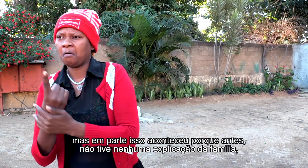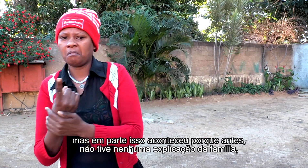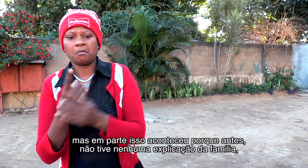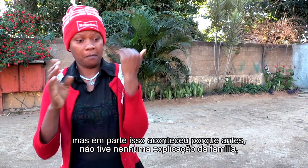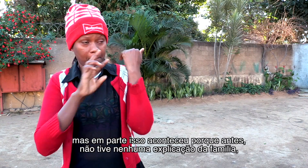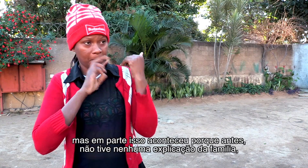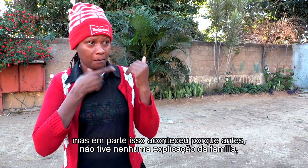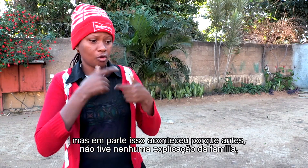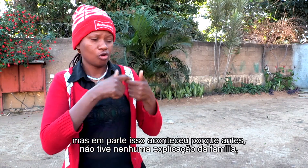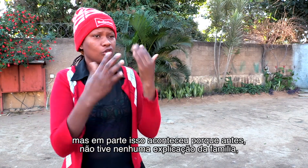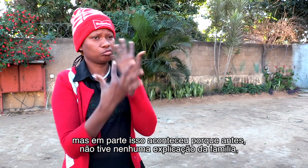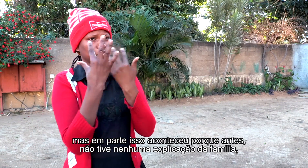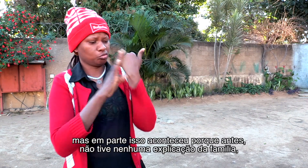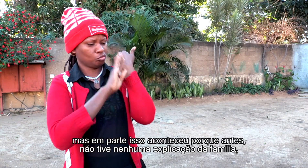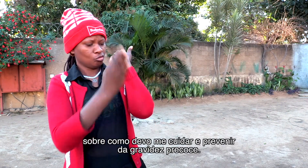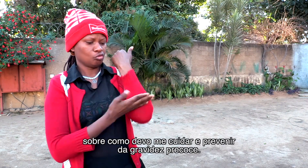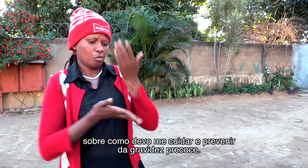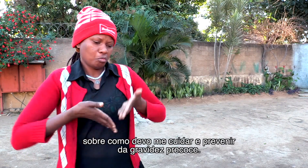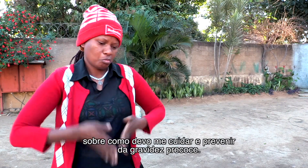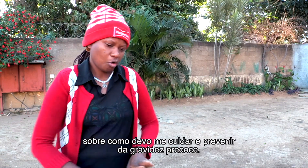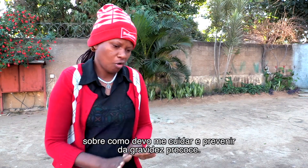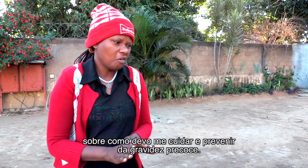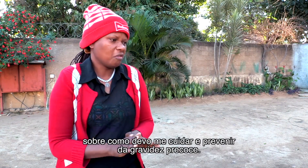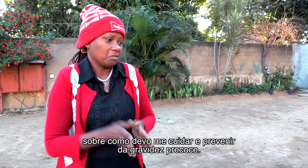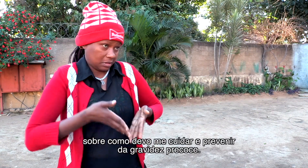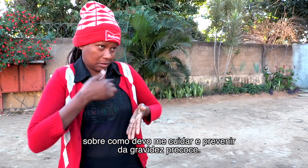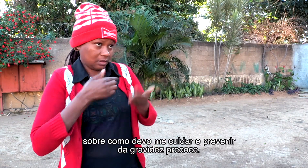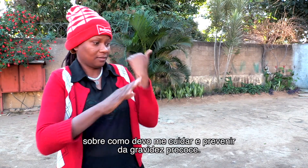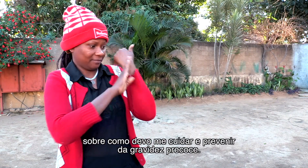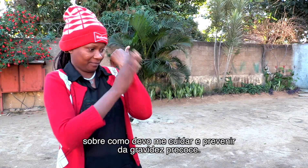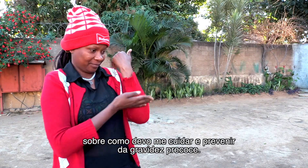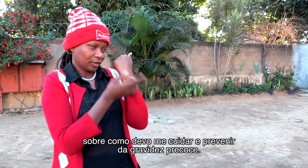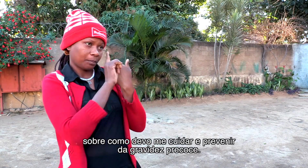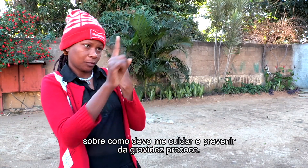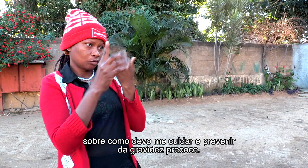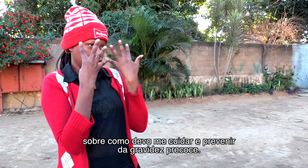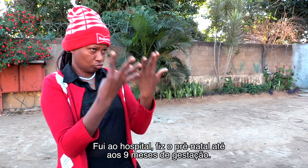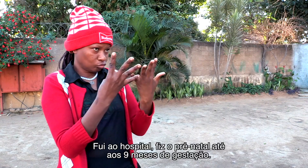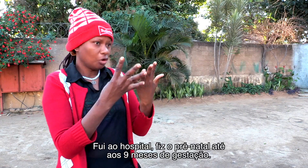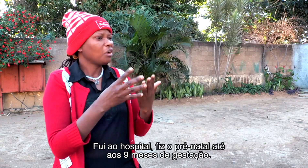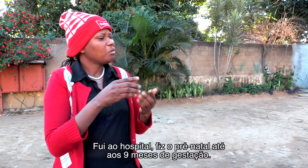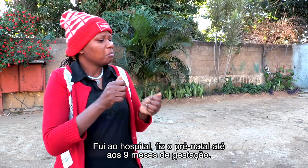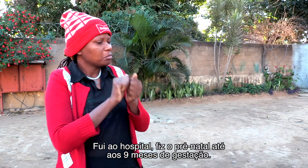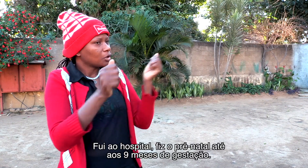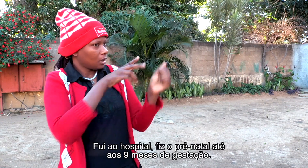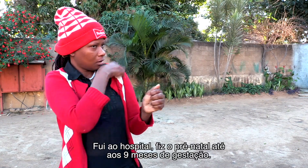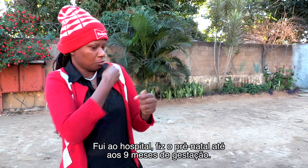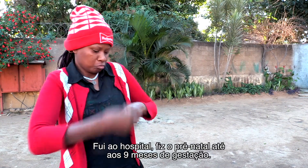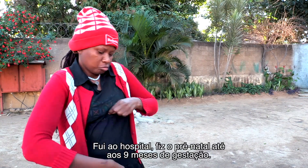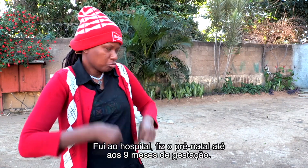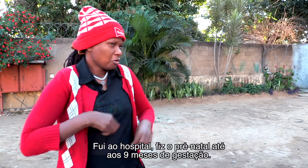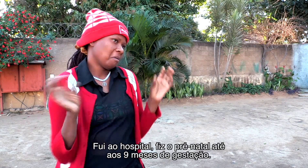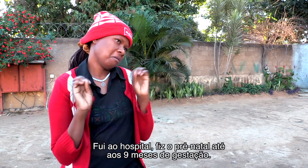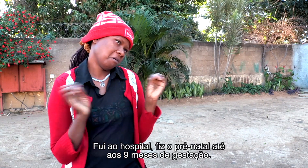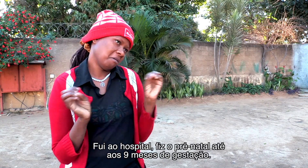antes não tive nenhuma explicação da família sobre como devo me cuidar e me prevenir da gravidez precoce. Fui ao hospital e fiz o